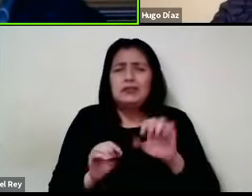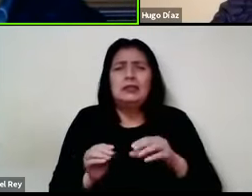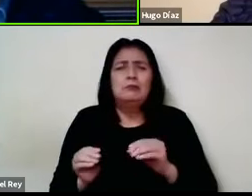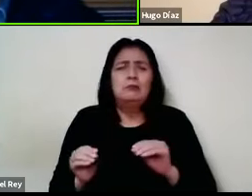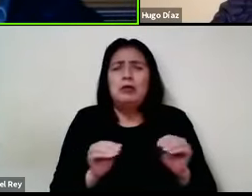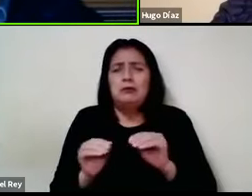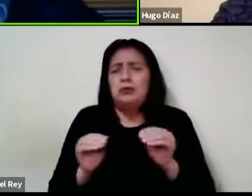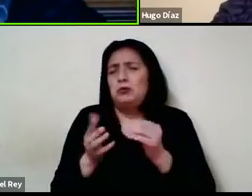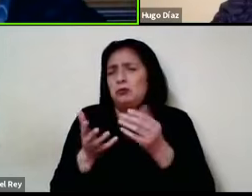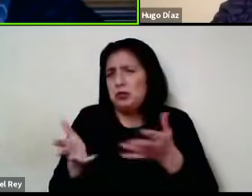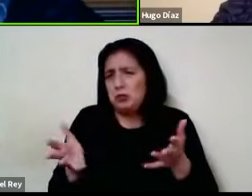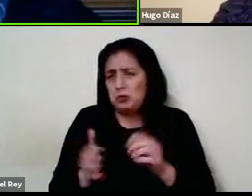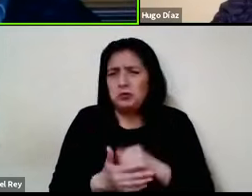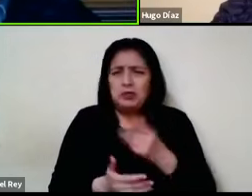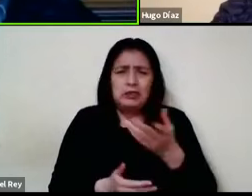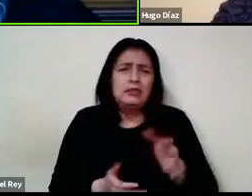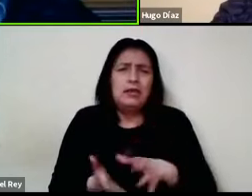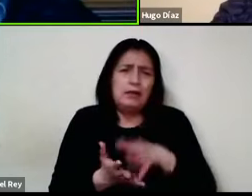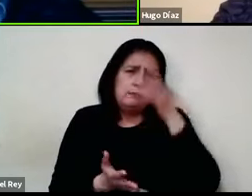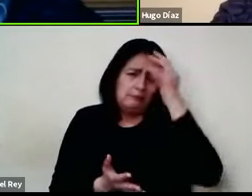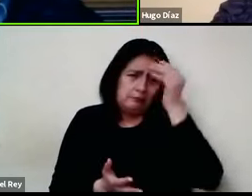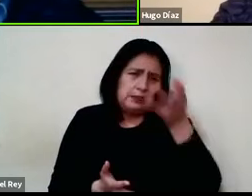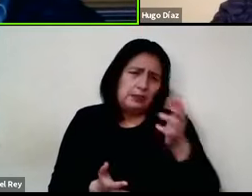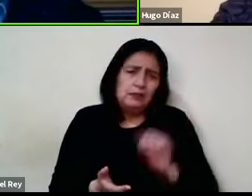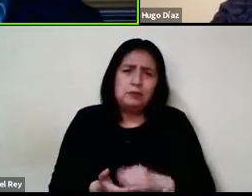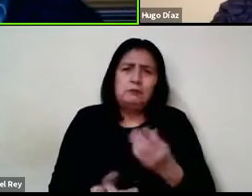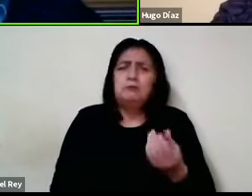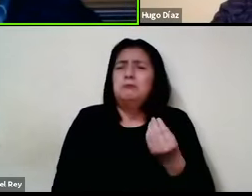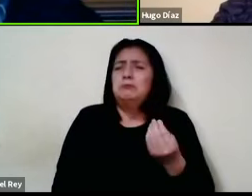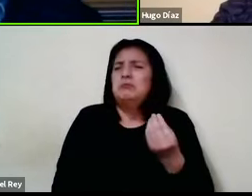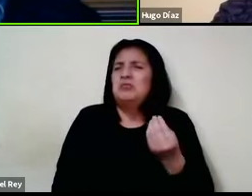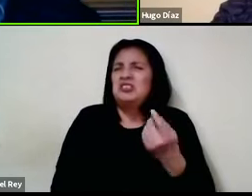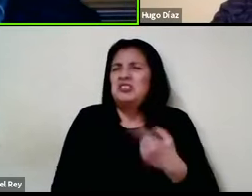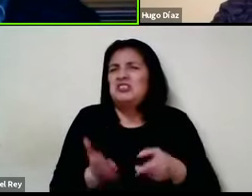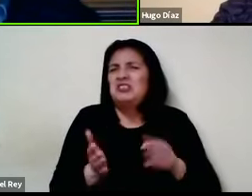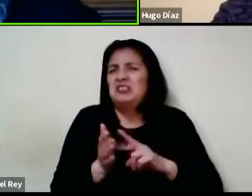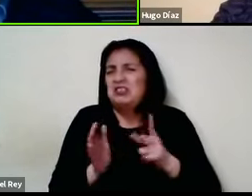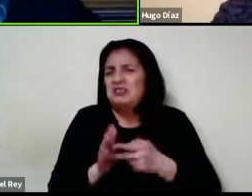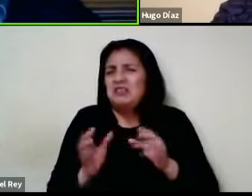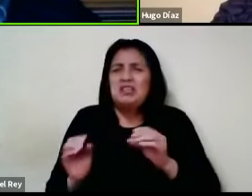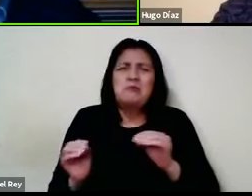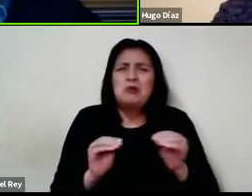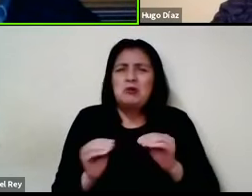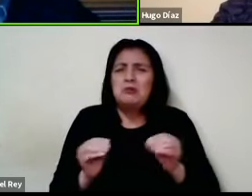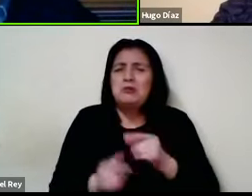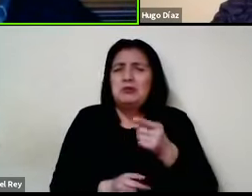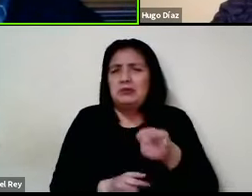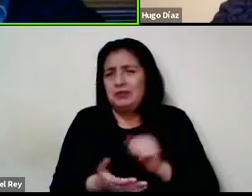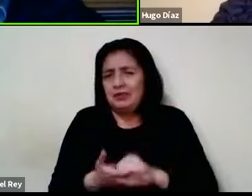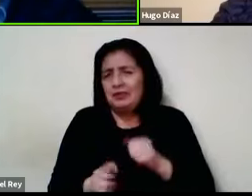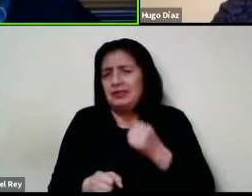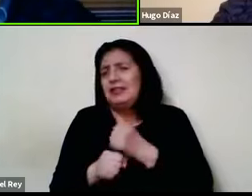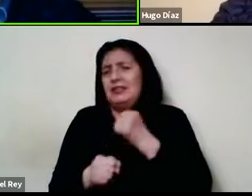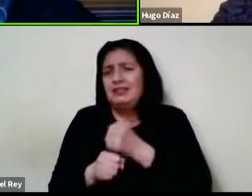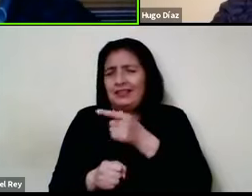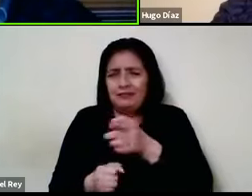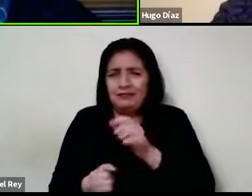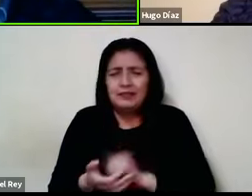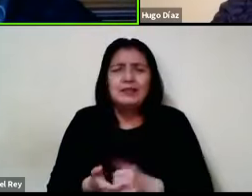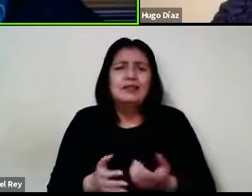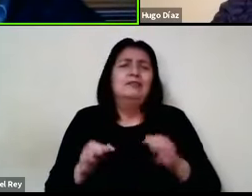objeto, y ahí aprendes. Porque qué cosa es el movimiento, justamente un tópico que se trabaja también en física, en ciencia y